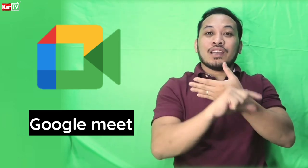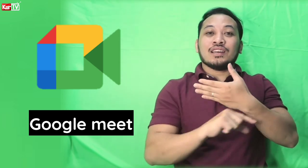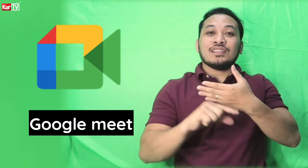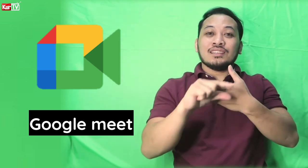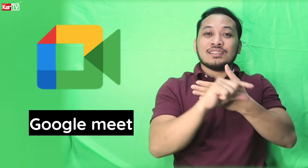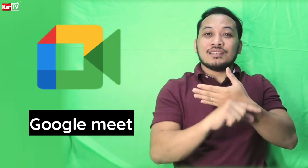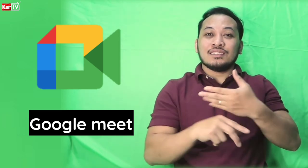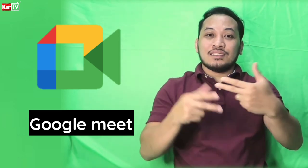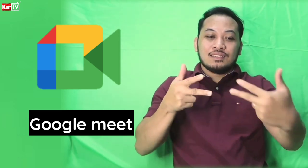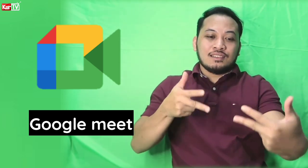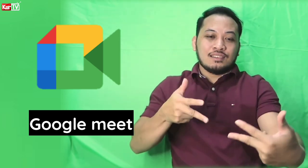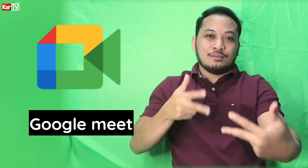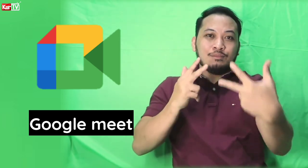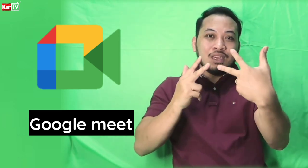Google Meet.